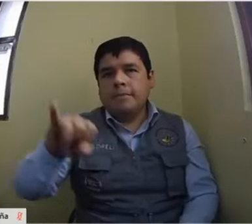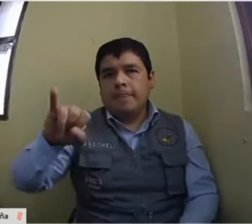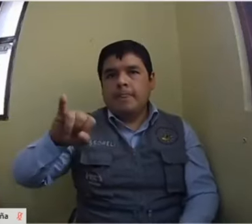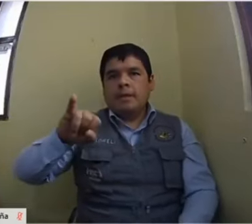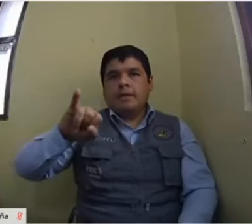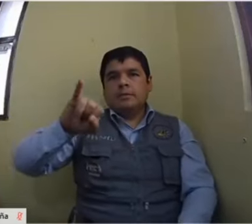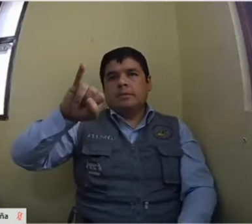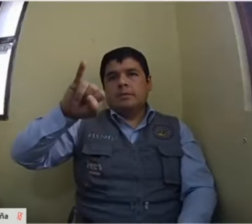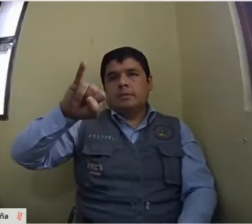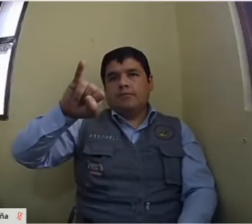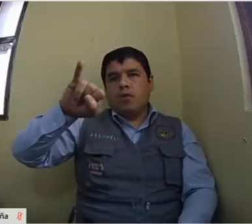Nuevamente,